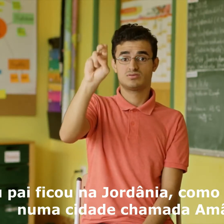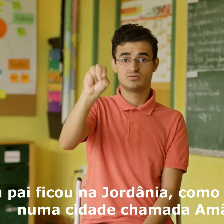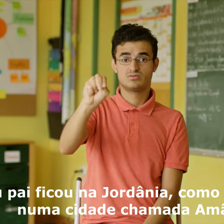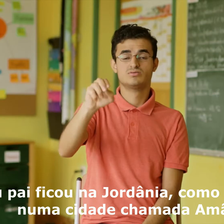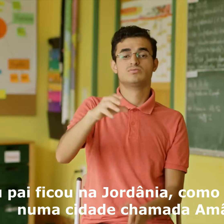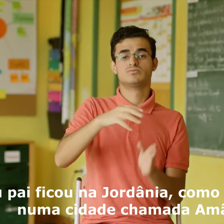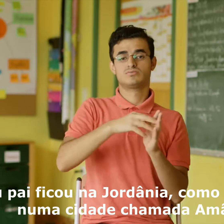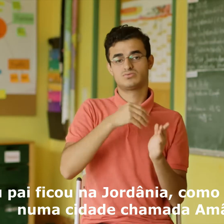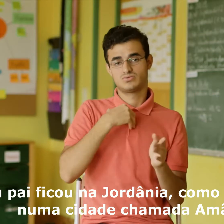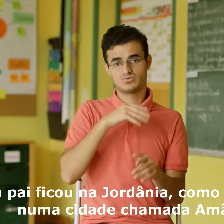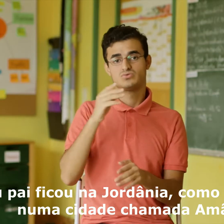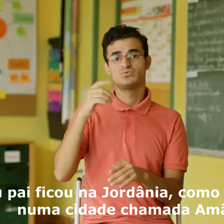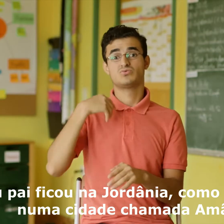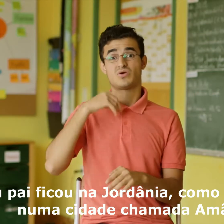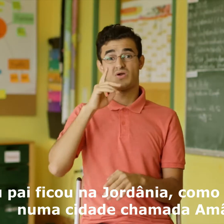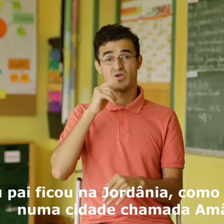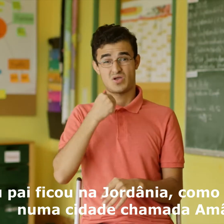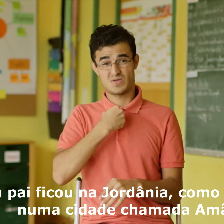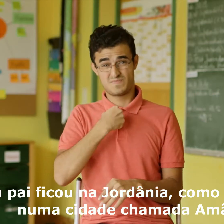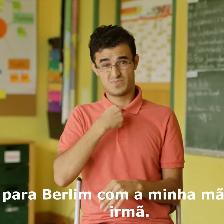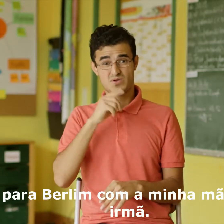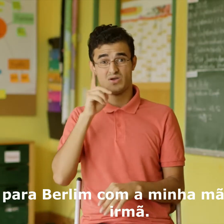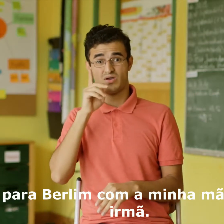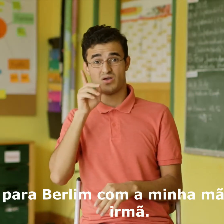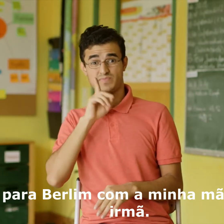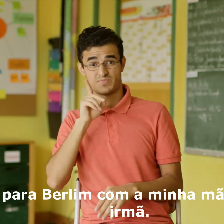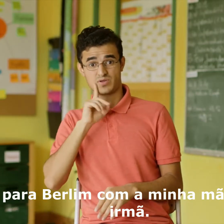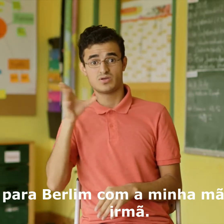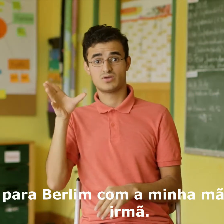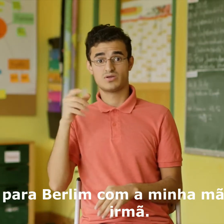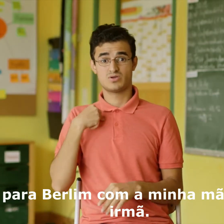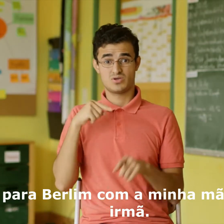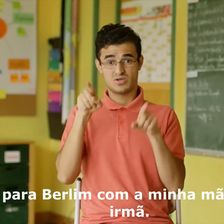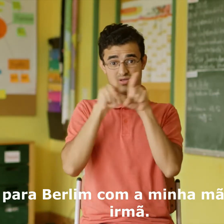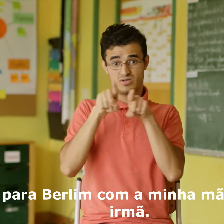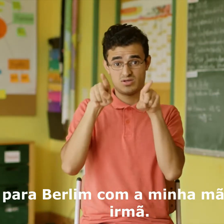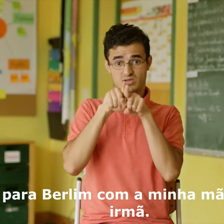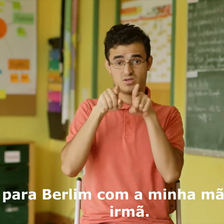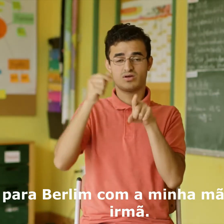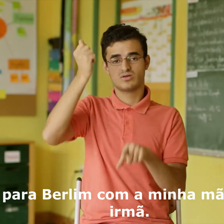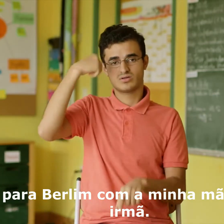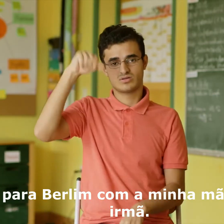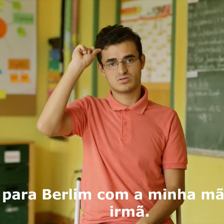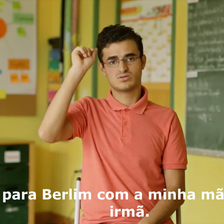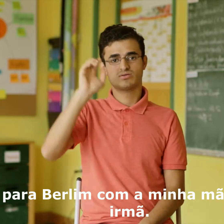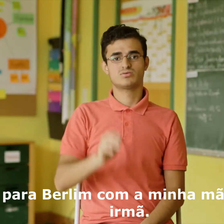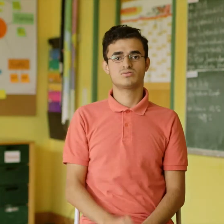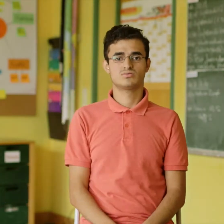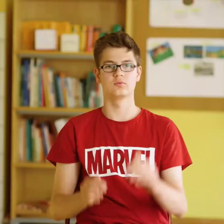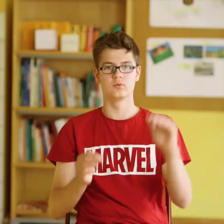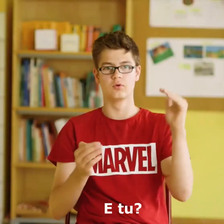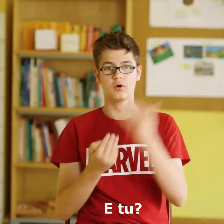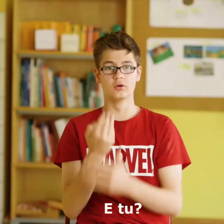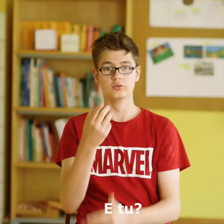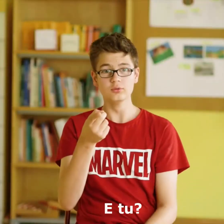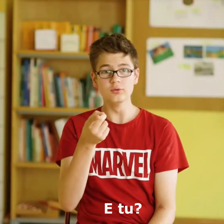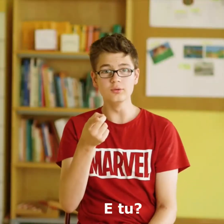refugiado, numa cidade que se chama Amman. Eu e a minha mãe e o meu irmão viemos para Berlim. E tu?